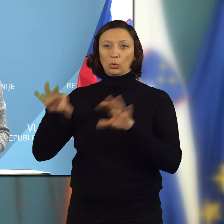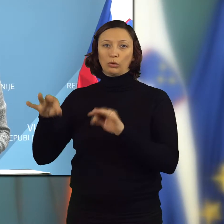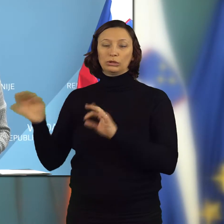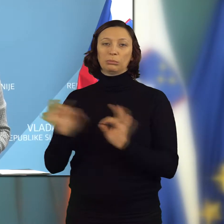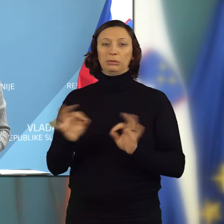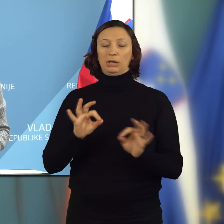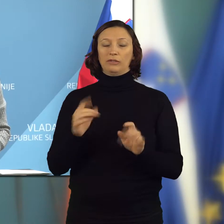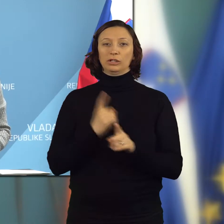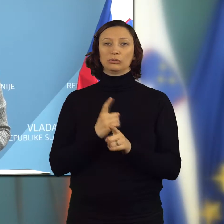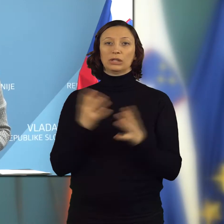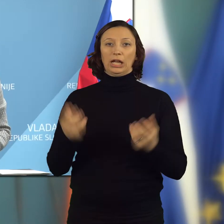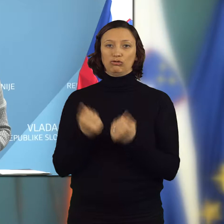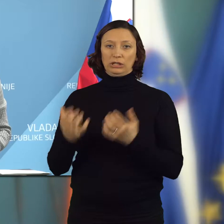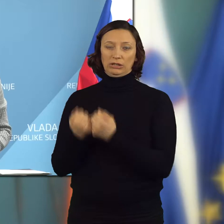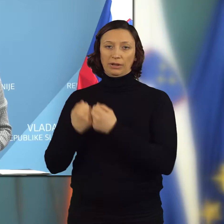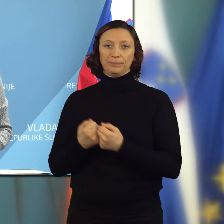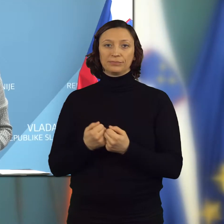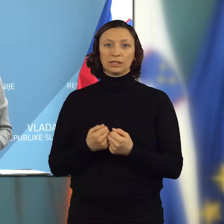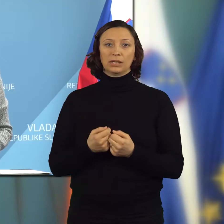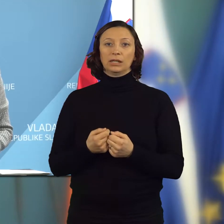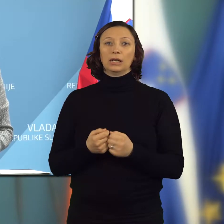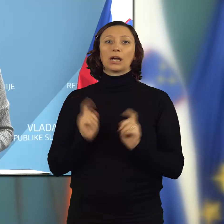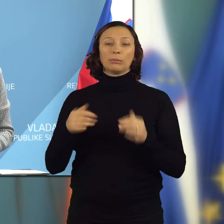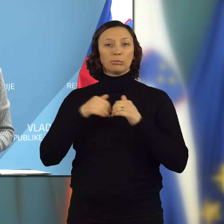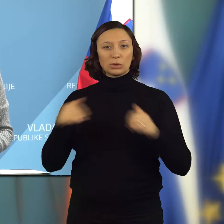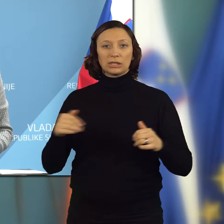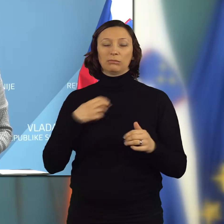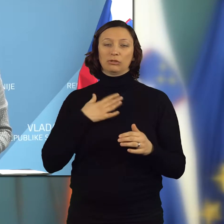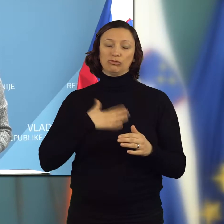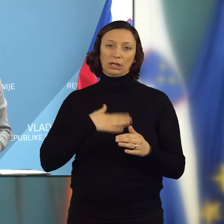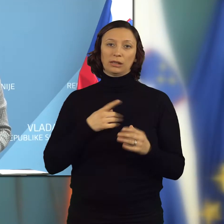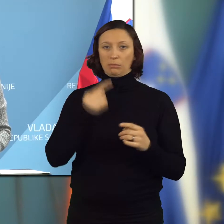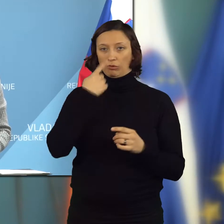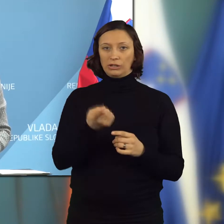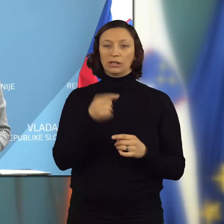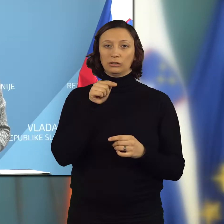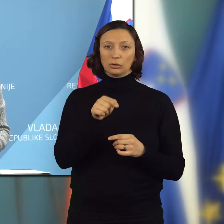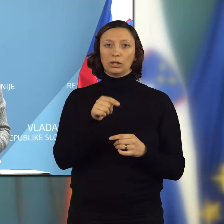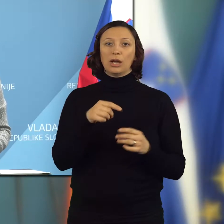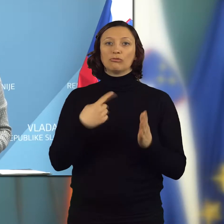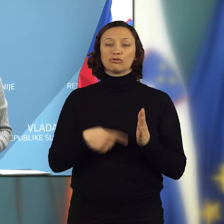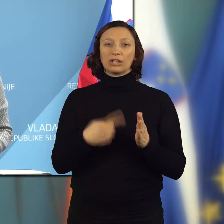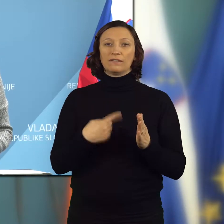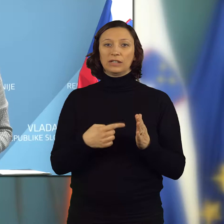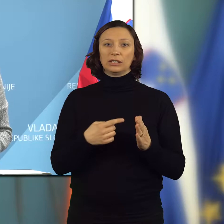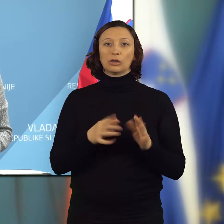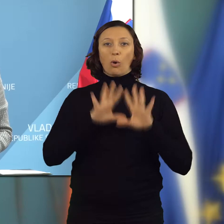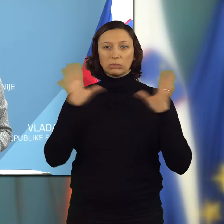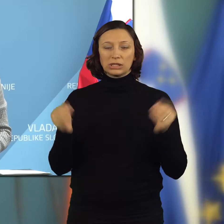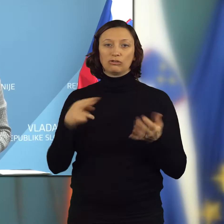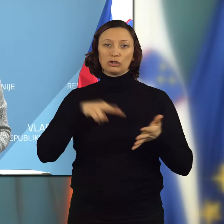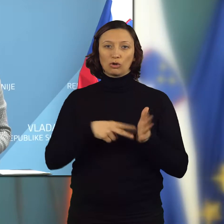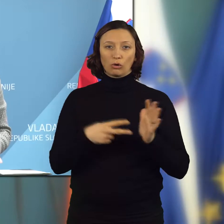ugotovitev pripravili tudi rešitve. In kar bi posebej še izpostavila tudi to, da po številnih